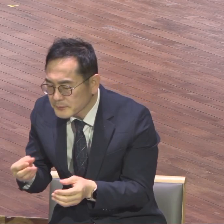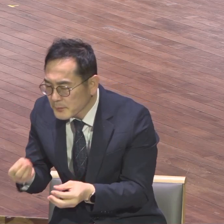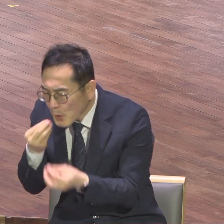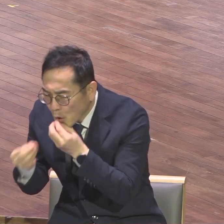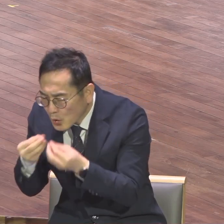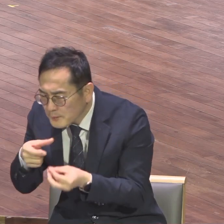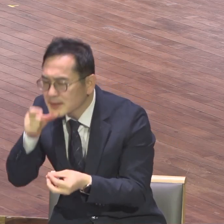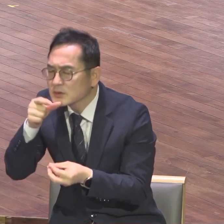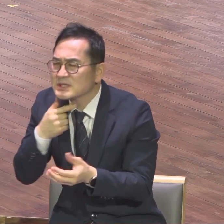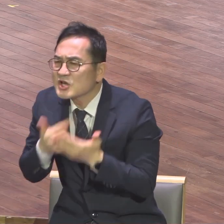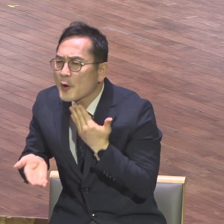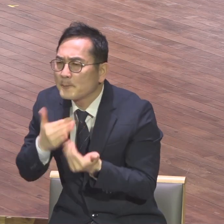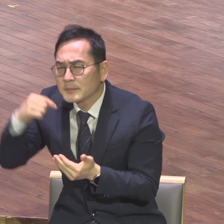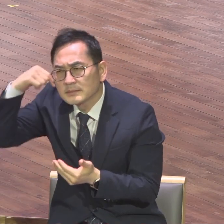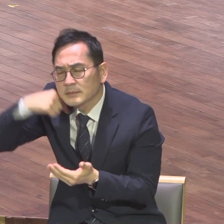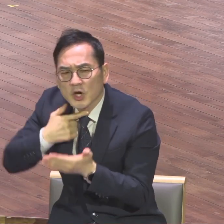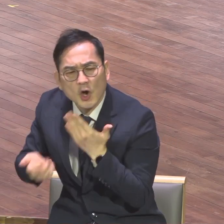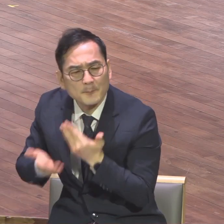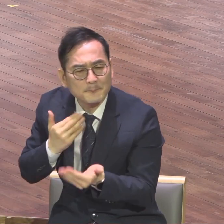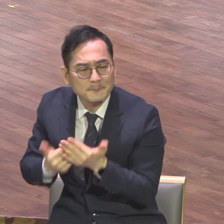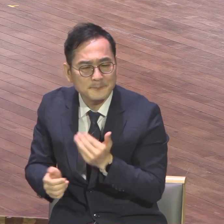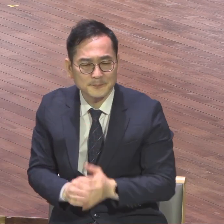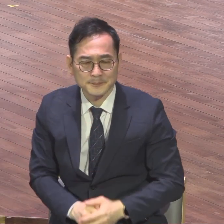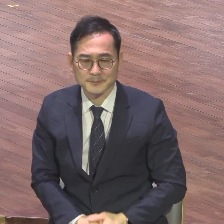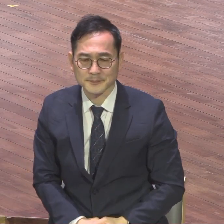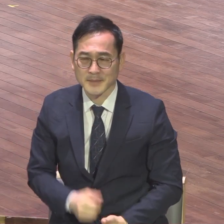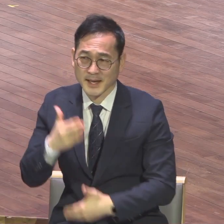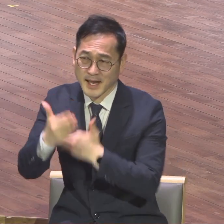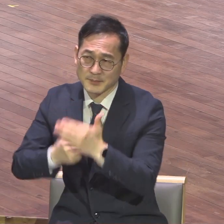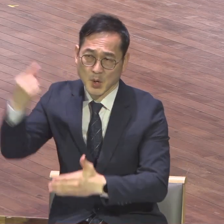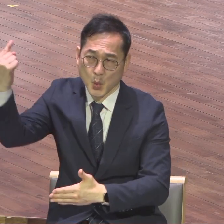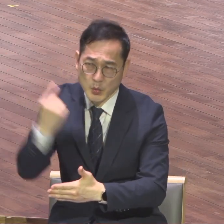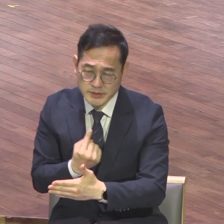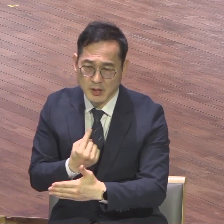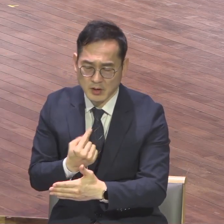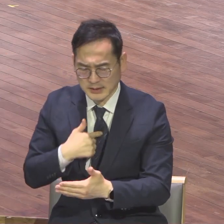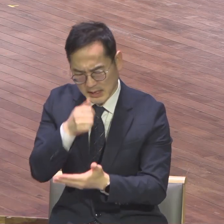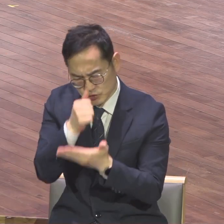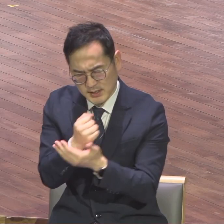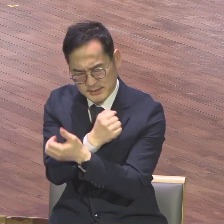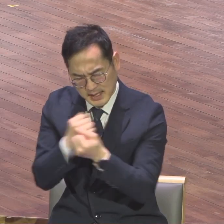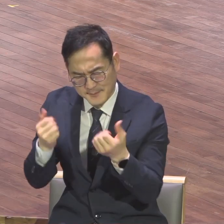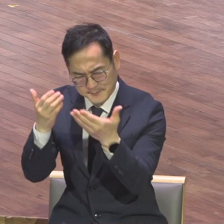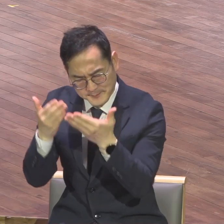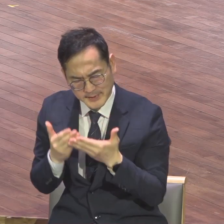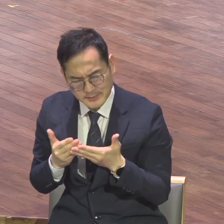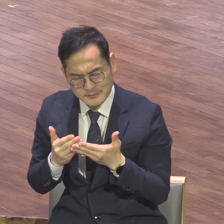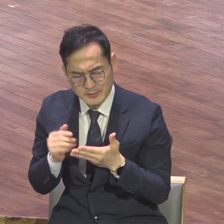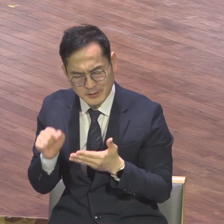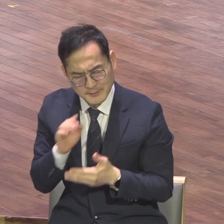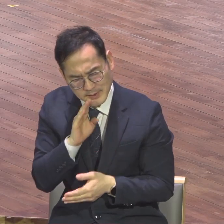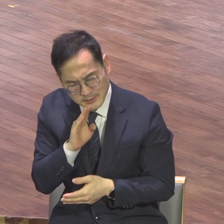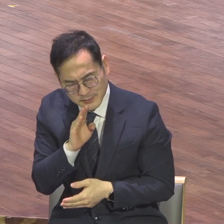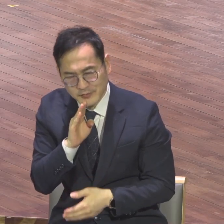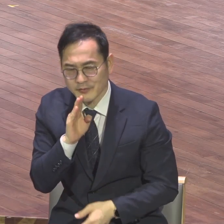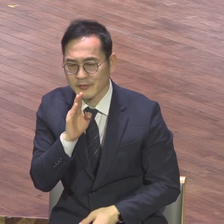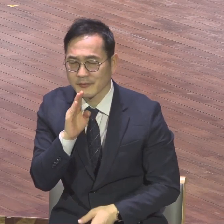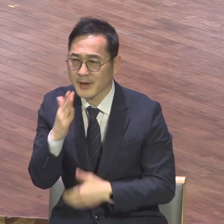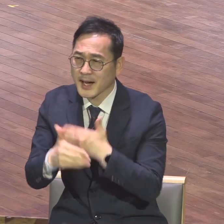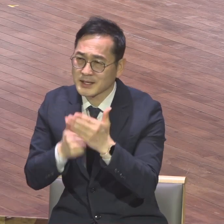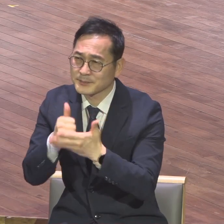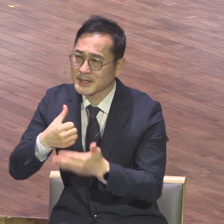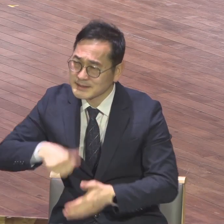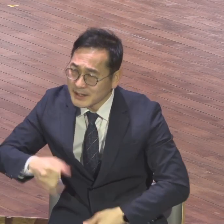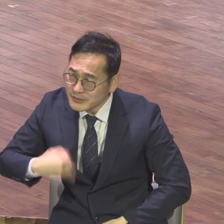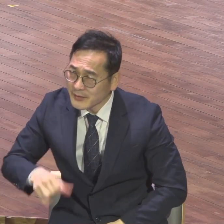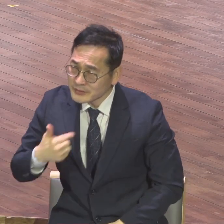그게 성찬이다. 하나님의 임재를, 정말로 내가 죄 사함을 받았다는 사실을, 내가 하나님의 백성